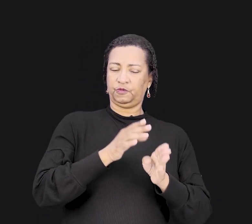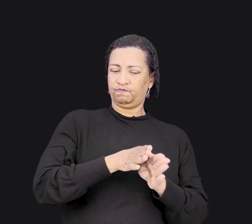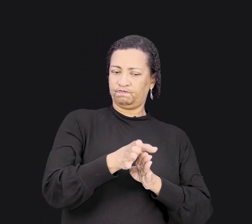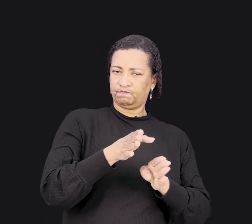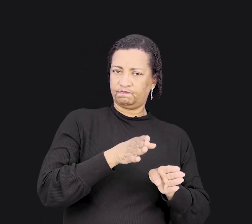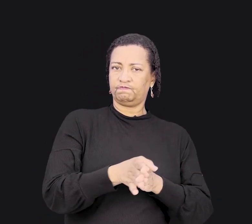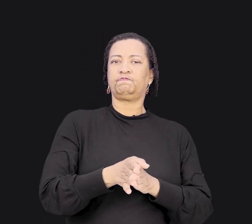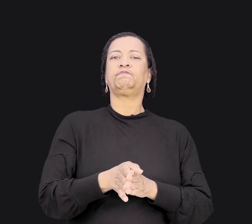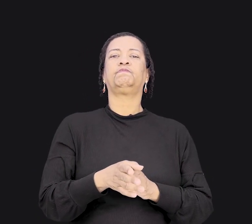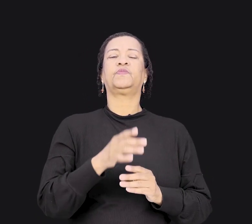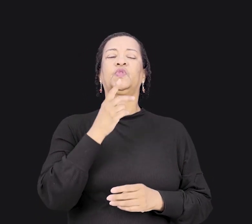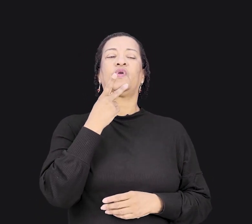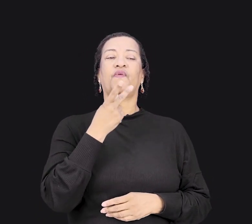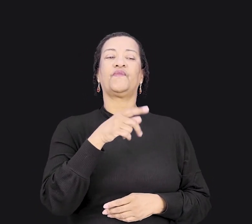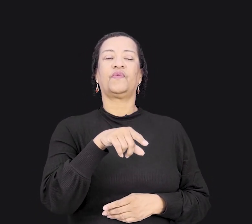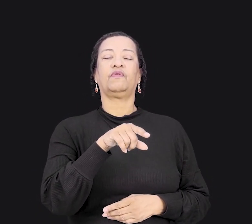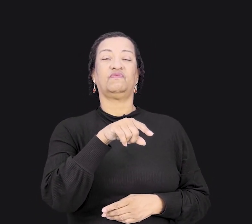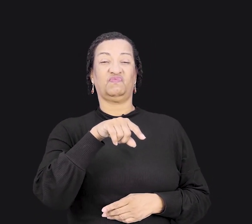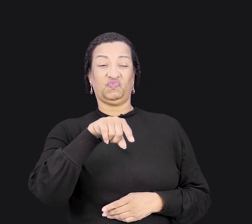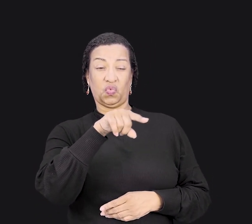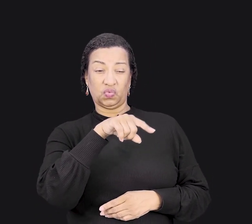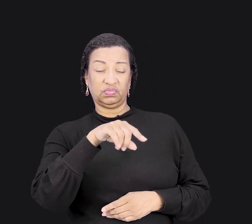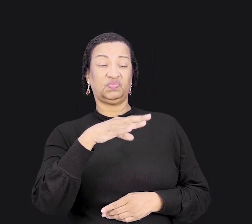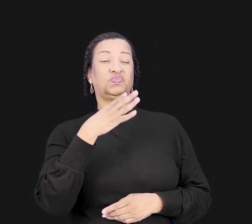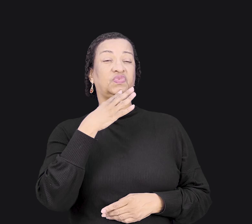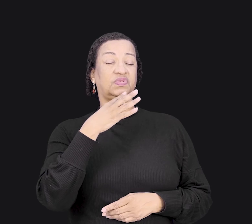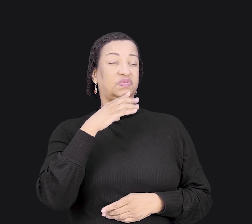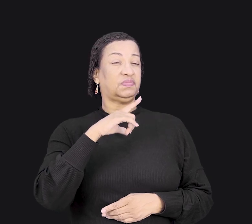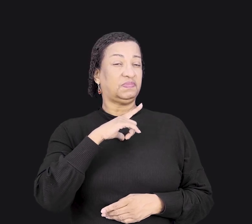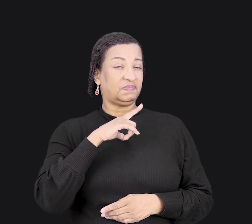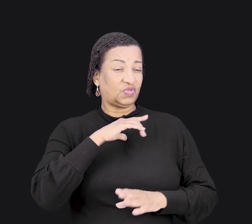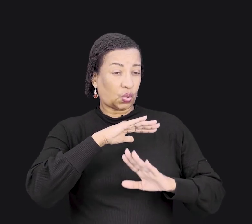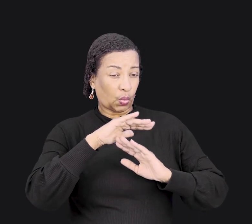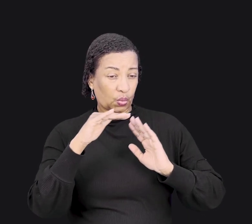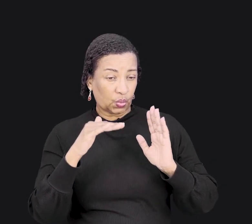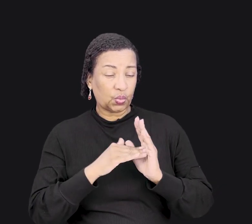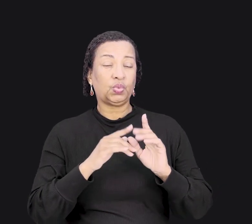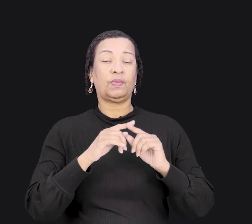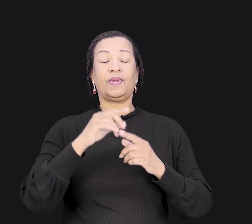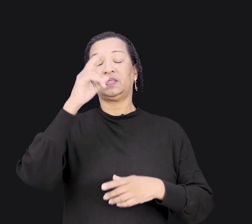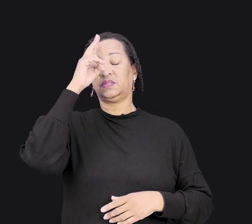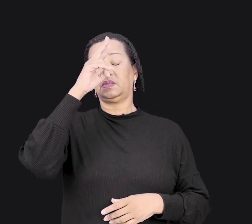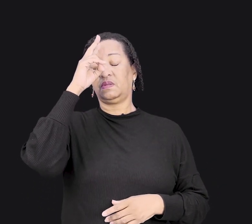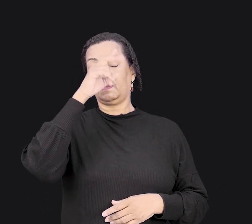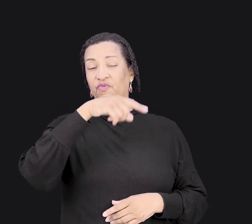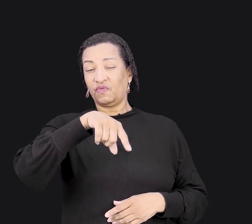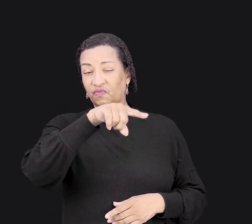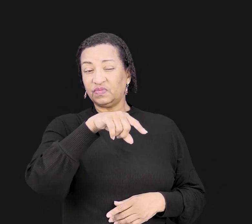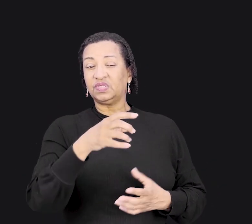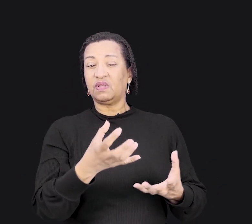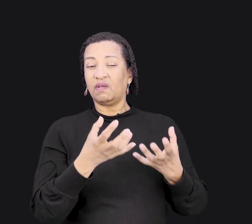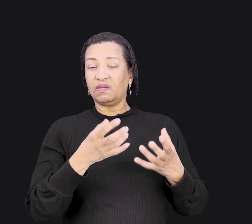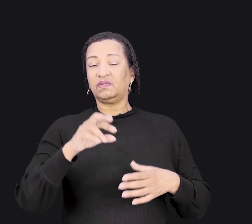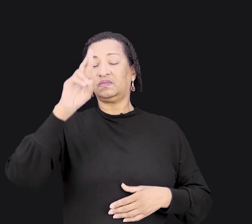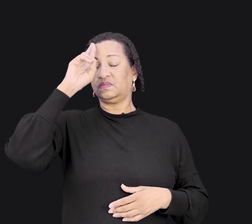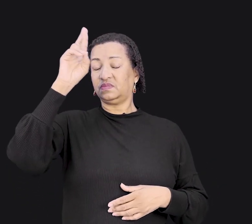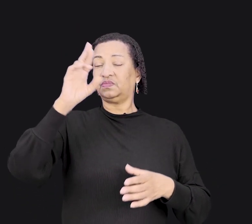exortação. Embora vocês tenham conhecimento de tudo isso, quero lembrar-lhes que o Senhor libertou um povo do